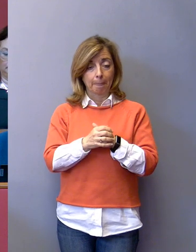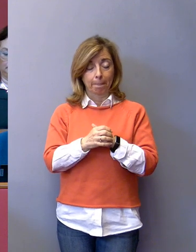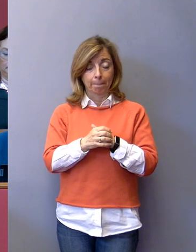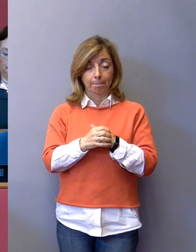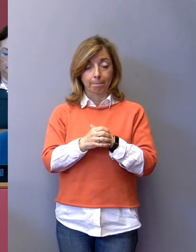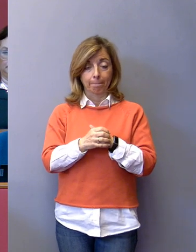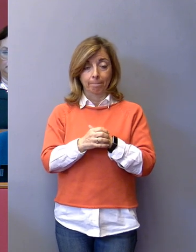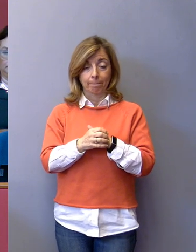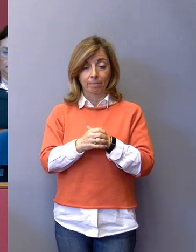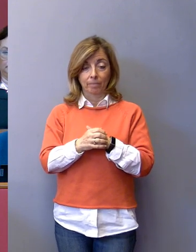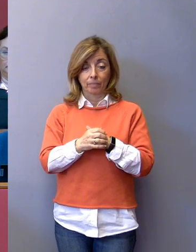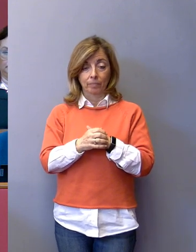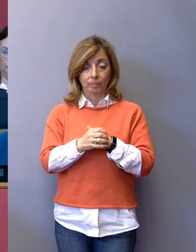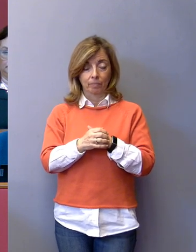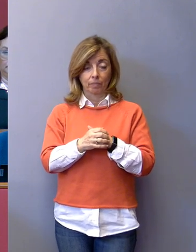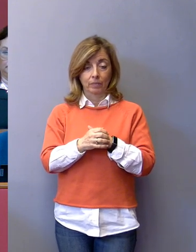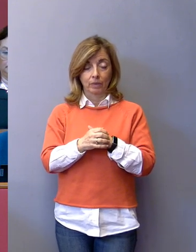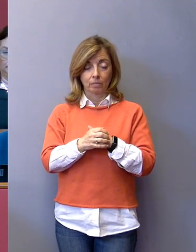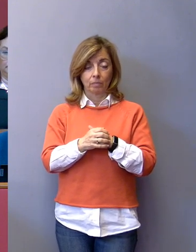a impedire